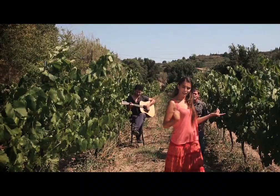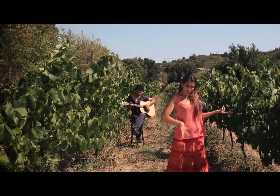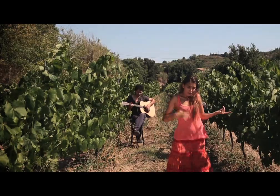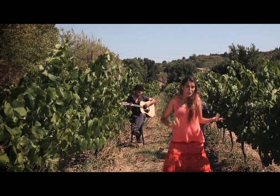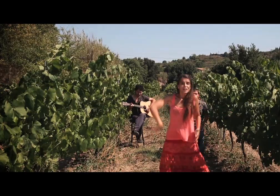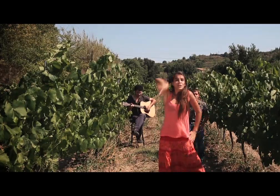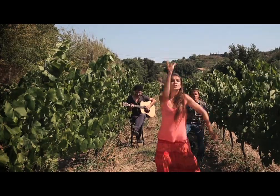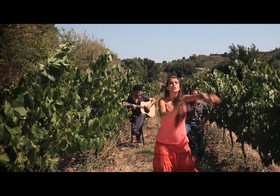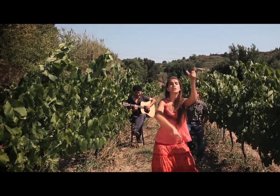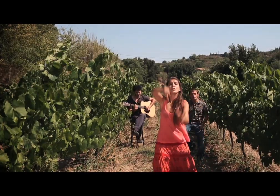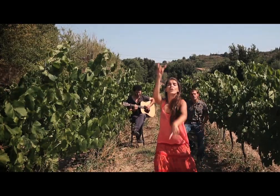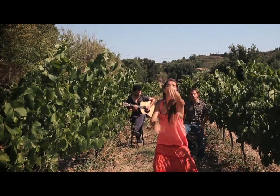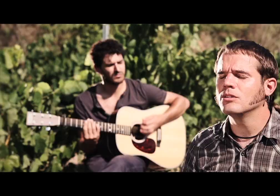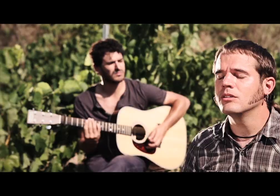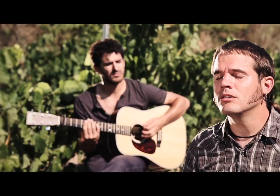disparar.